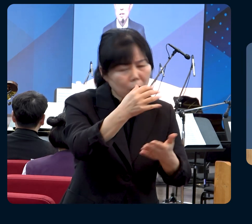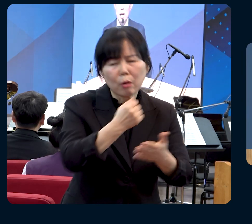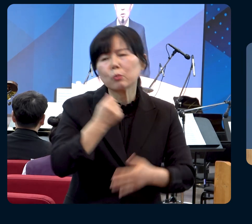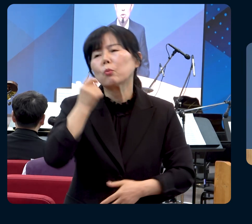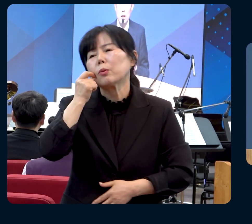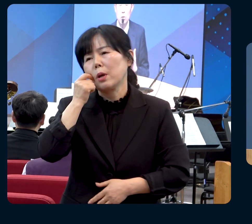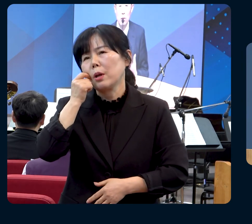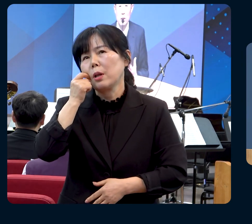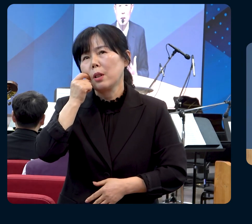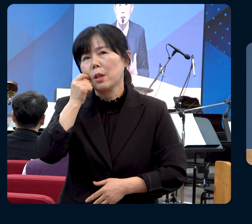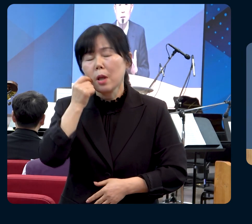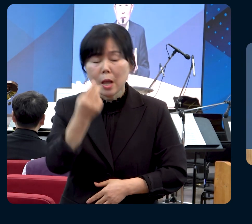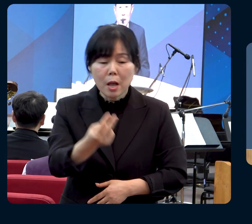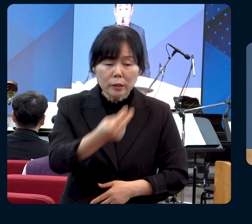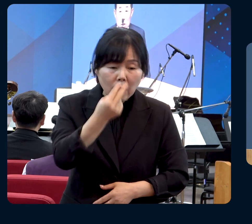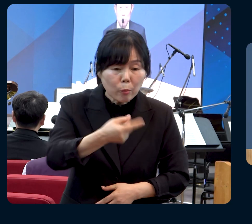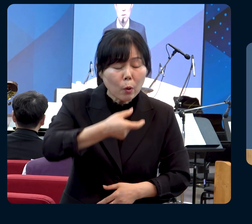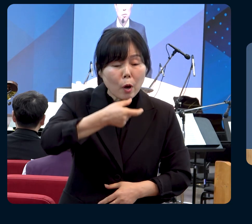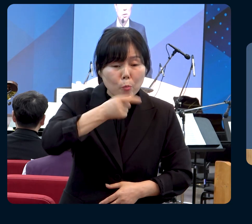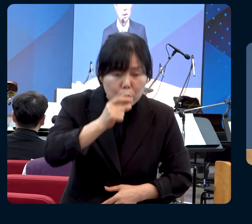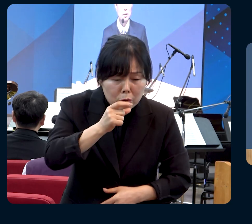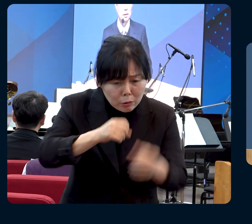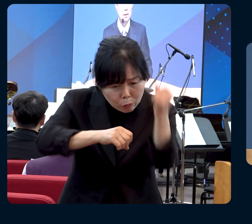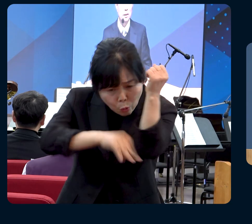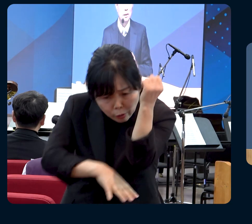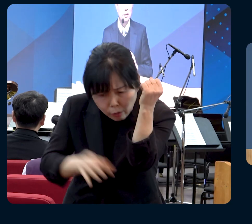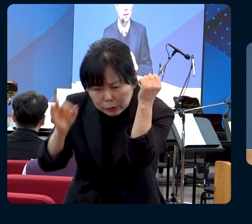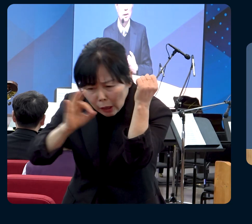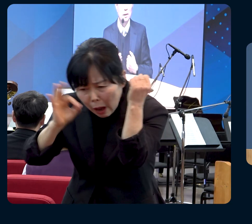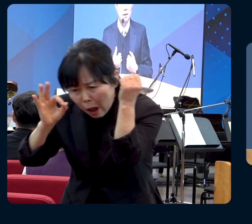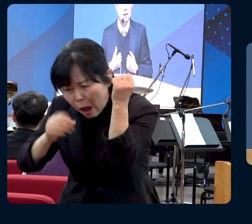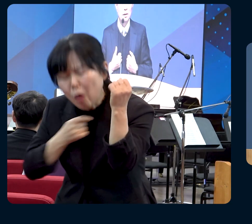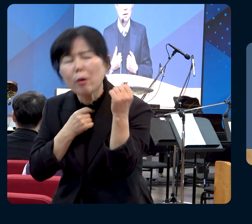이제 생수의 근원을 찾고 싶은 겁니다.